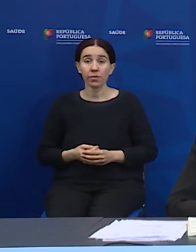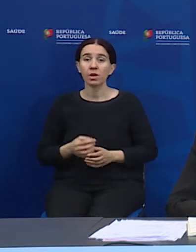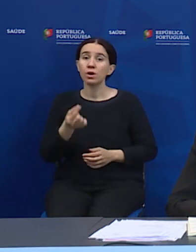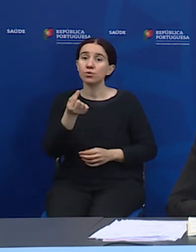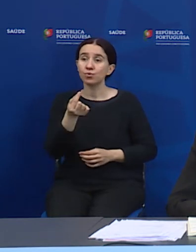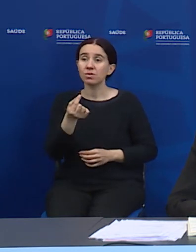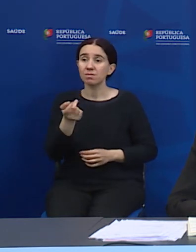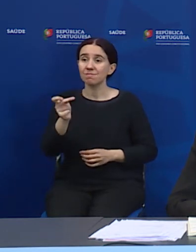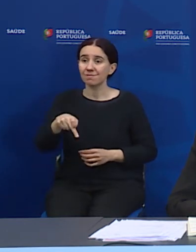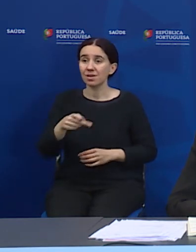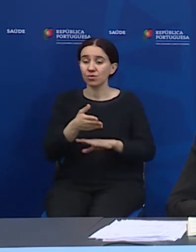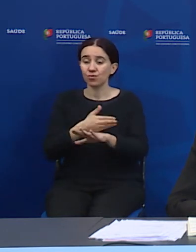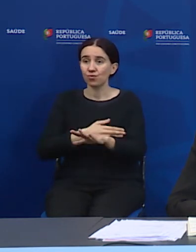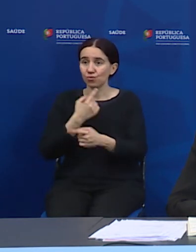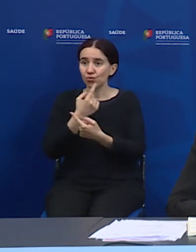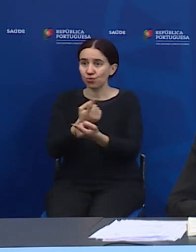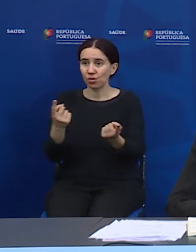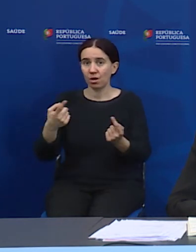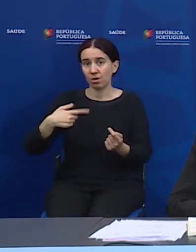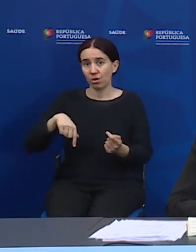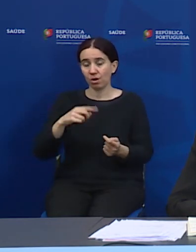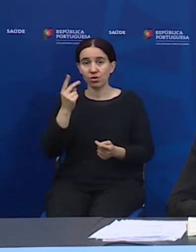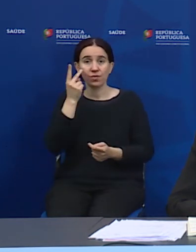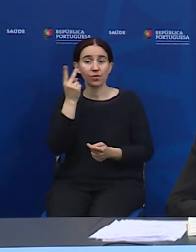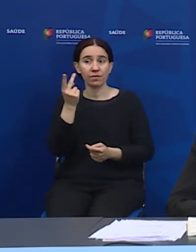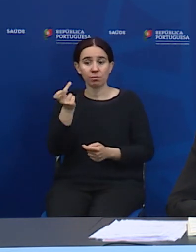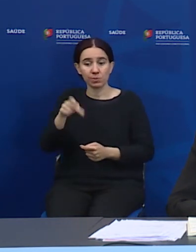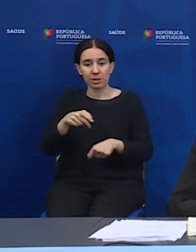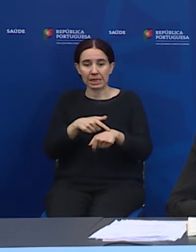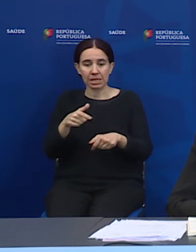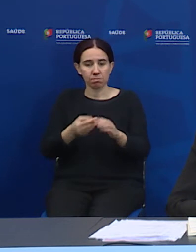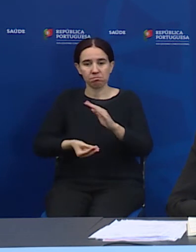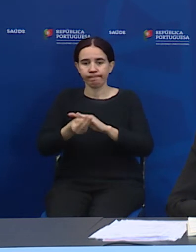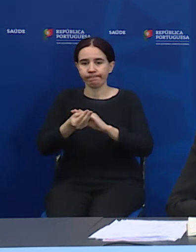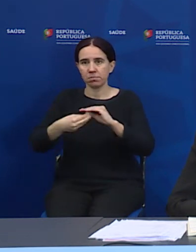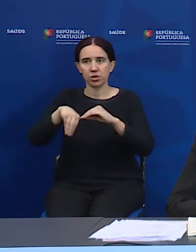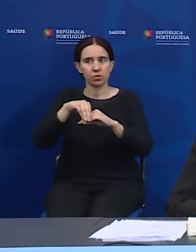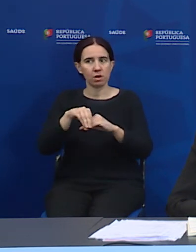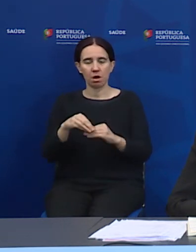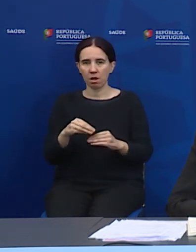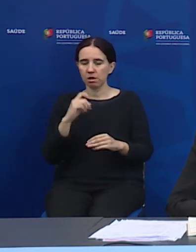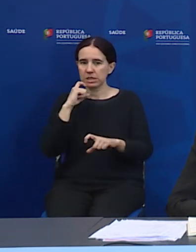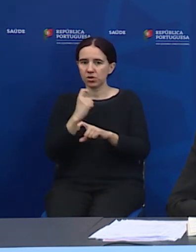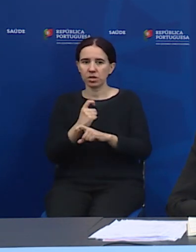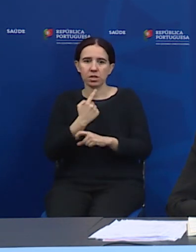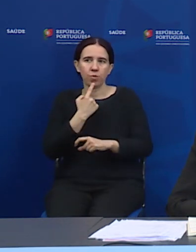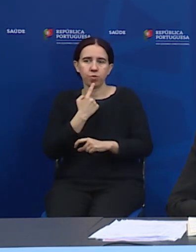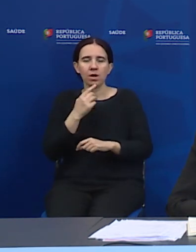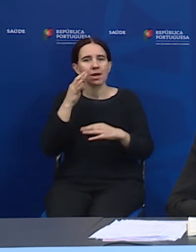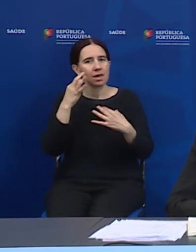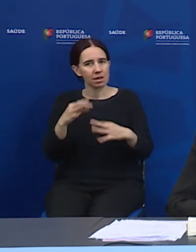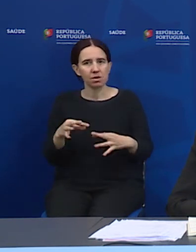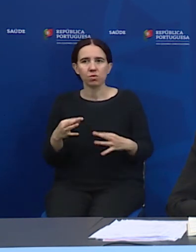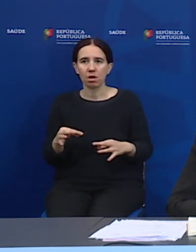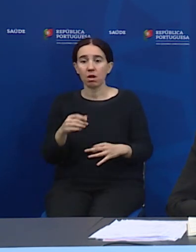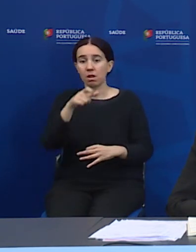veio um pouco na sequência daquilo que nós dissemos nós vivemos tempos seccionais de grande exigência e é natural